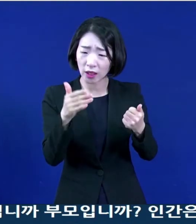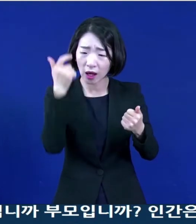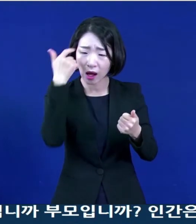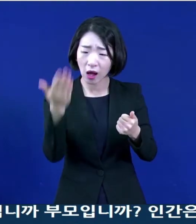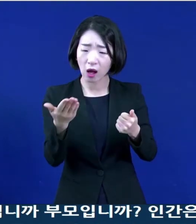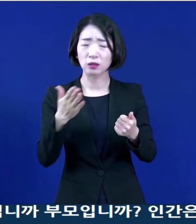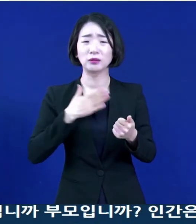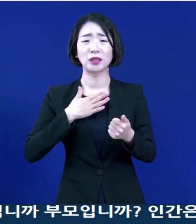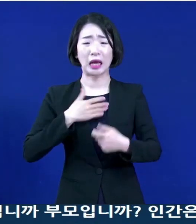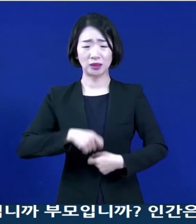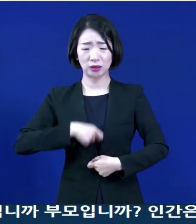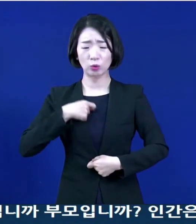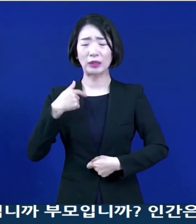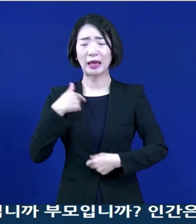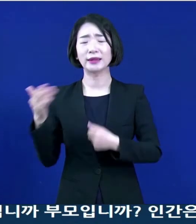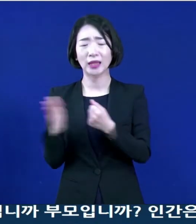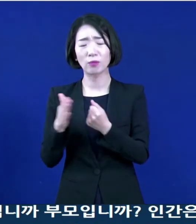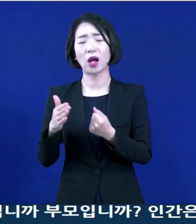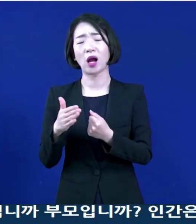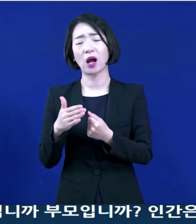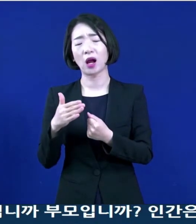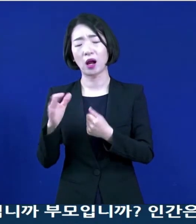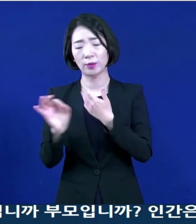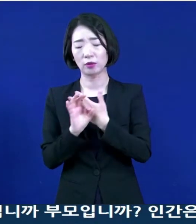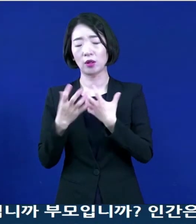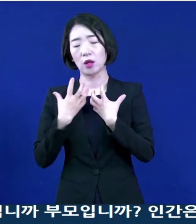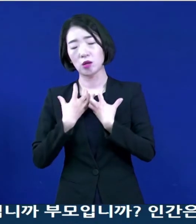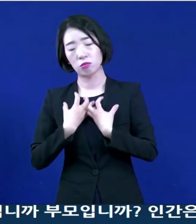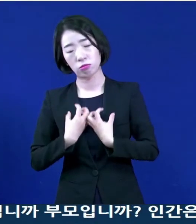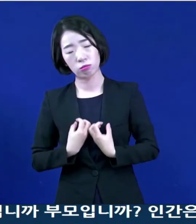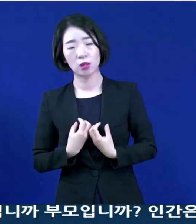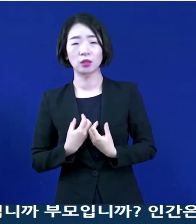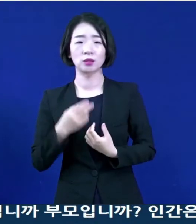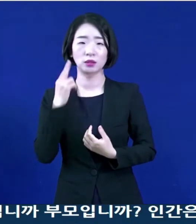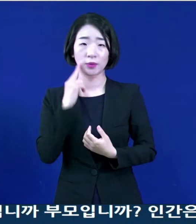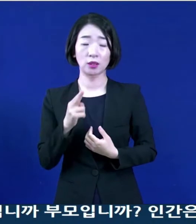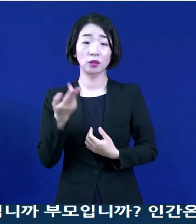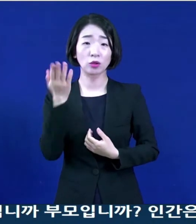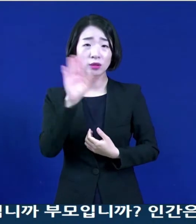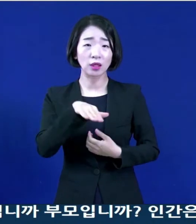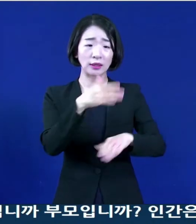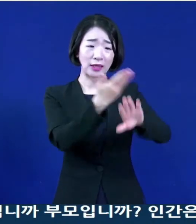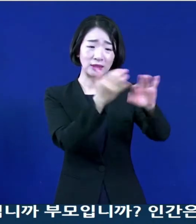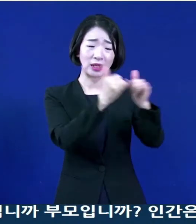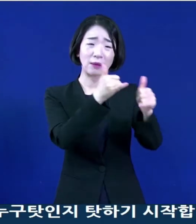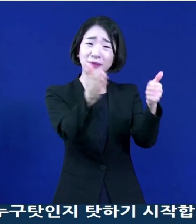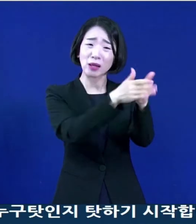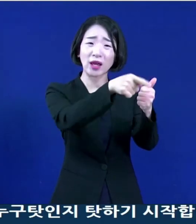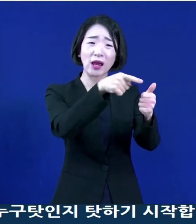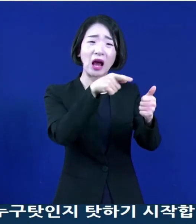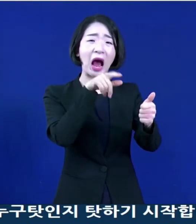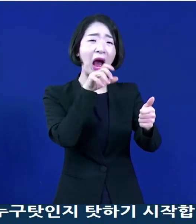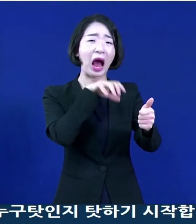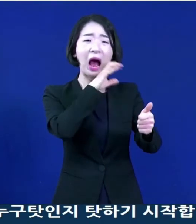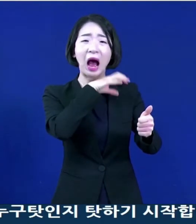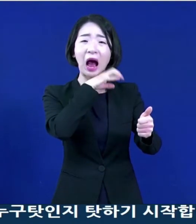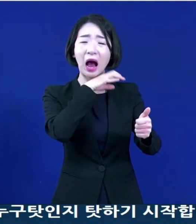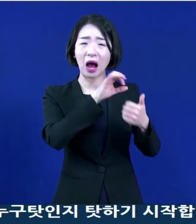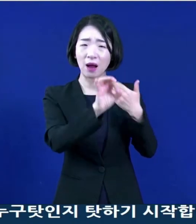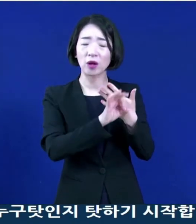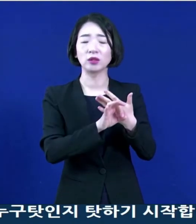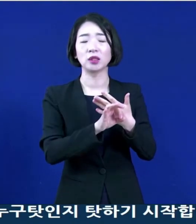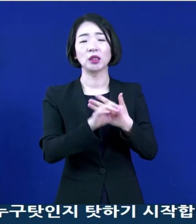있습니다. 남의 탓으로 여기면 원망하다가 인생 망칠 수 있습니다. 두 가지 다 좋은 방법이